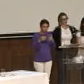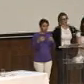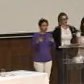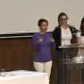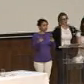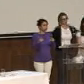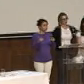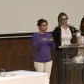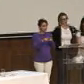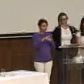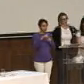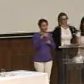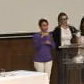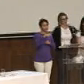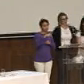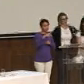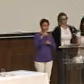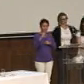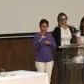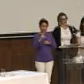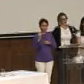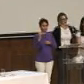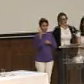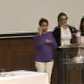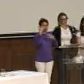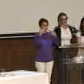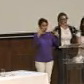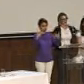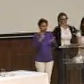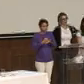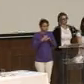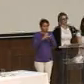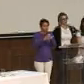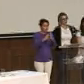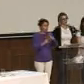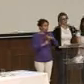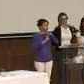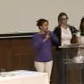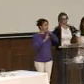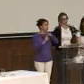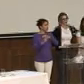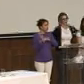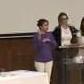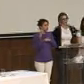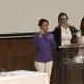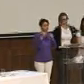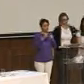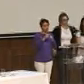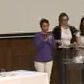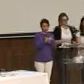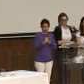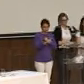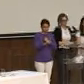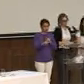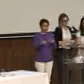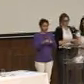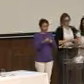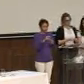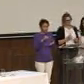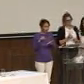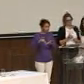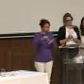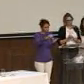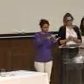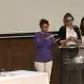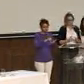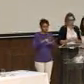inclui CPPD, que é um importante organismo de assessoramento do reitor para a carreira docente, inclui os fóruns de diretores de ensino, fórum